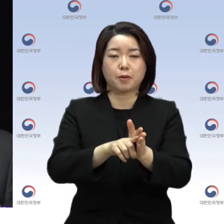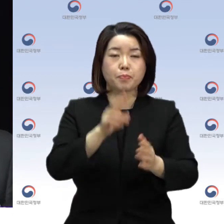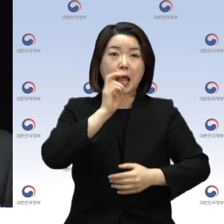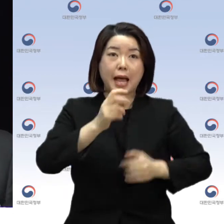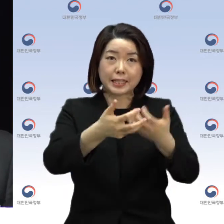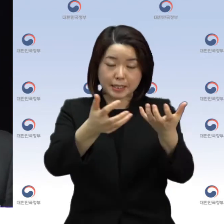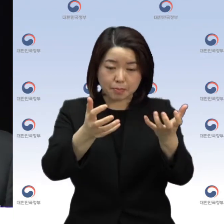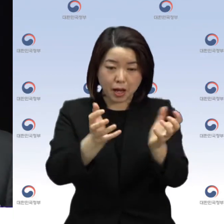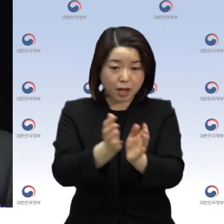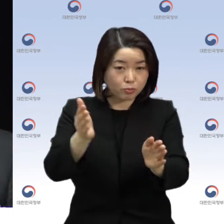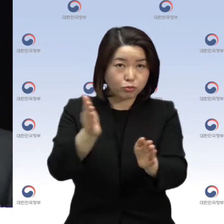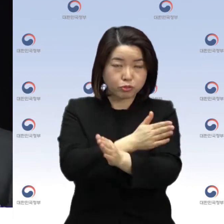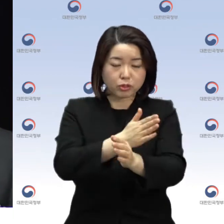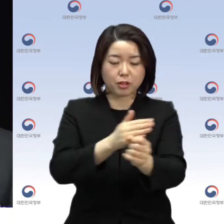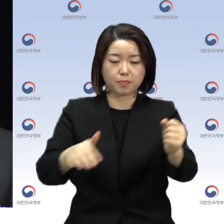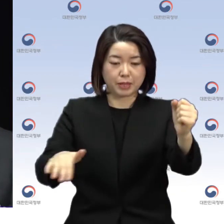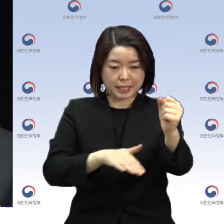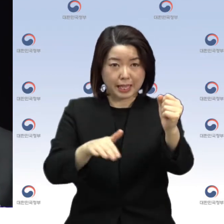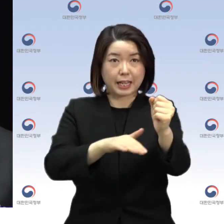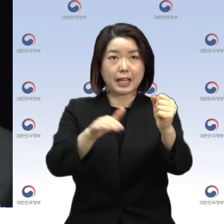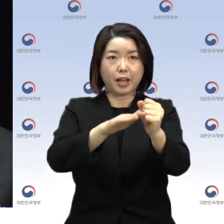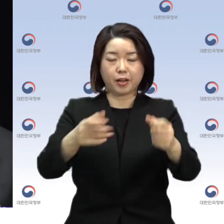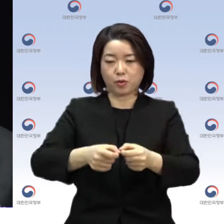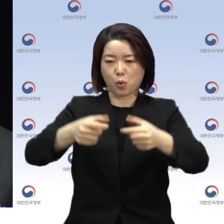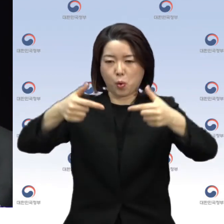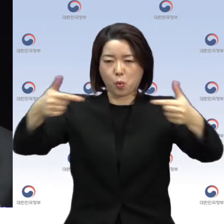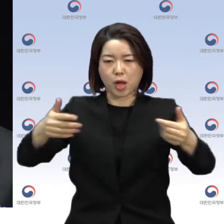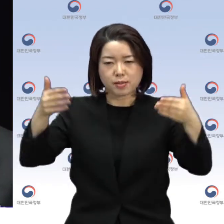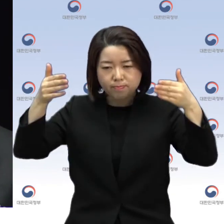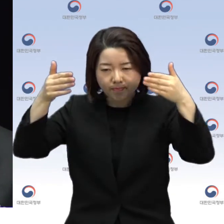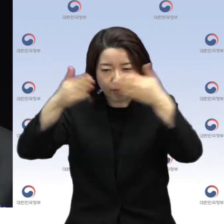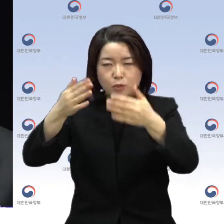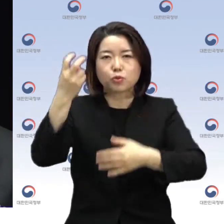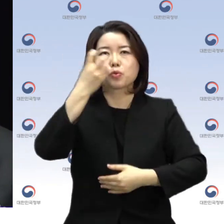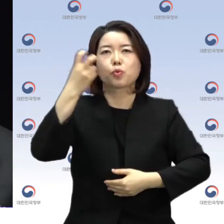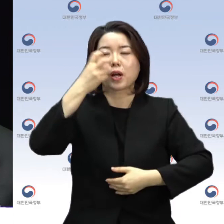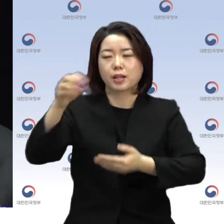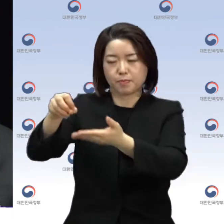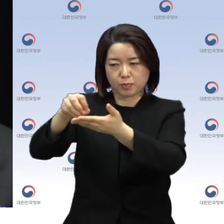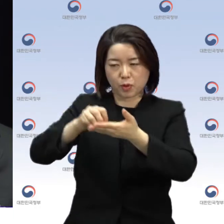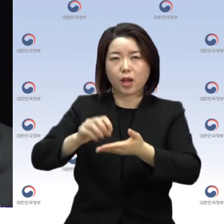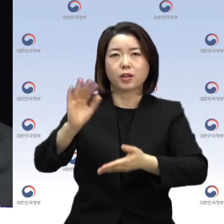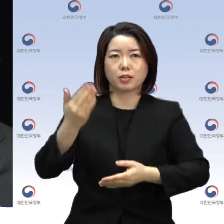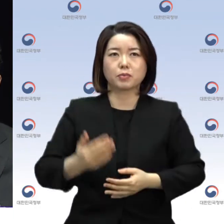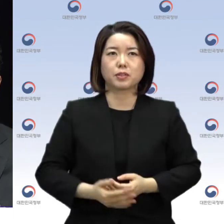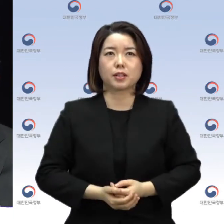음악 분야부터 단계적으로 확대된 집중 관리를 도입하겠습니다.